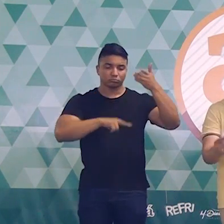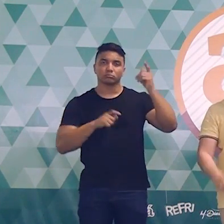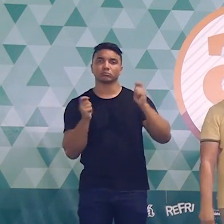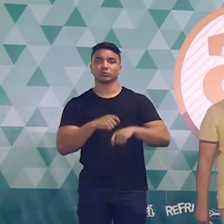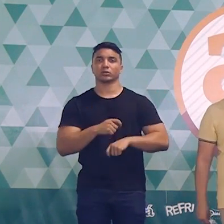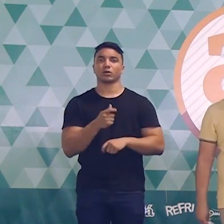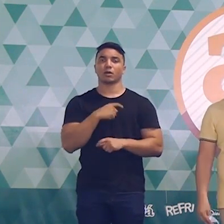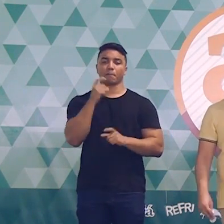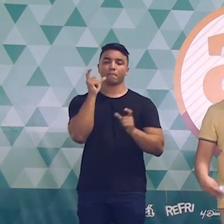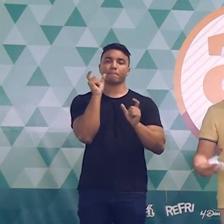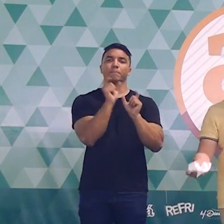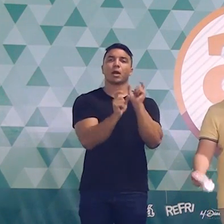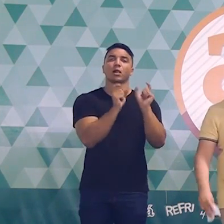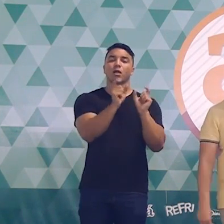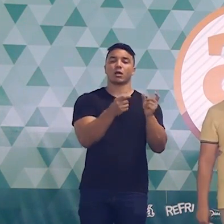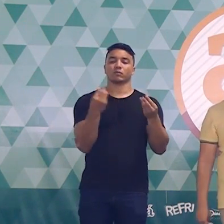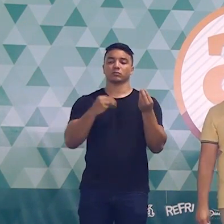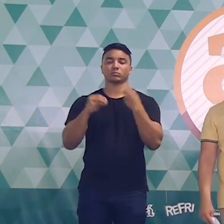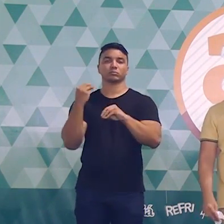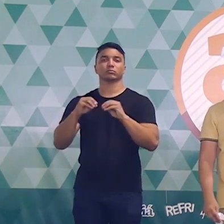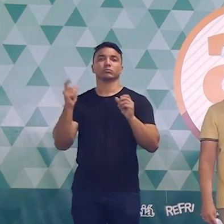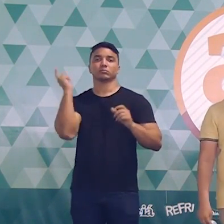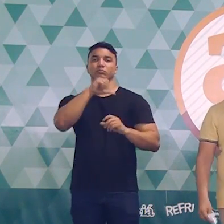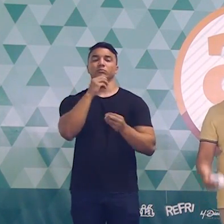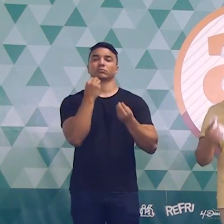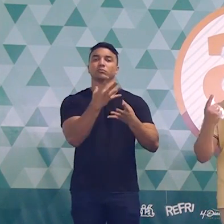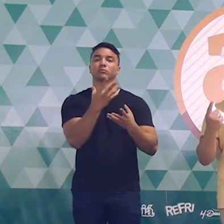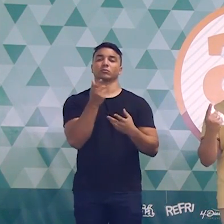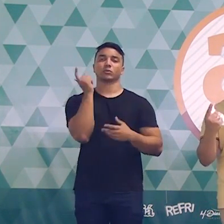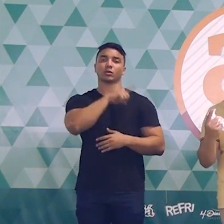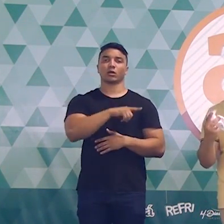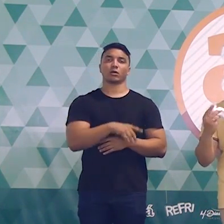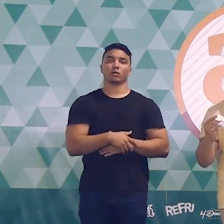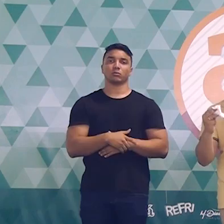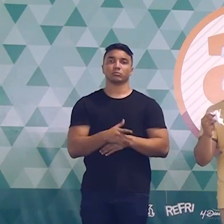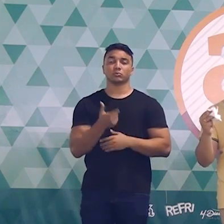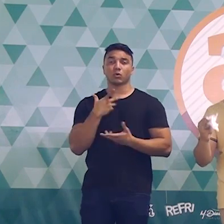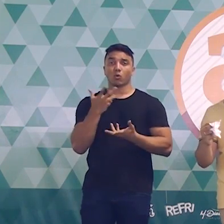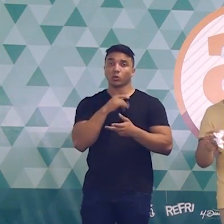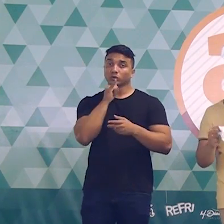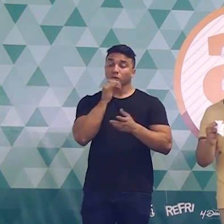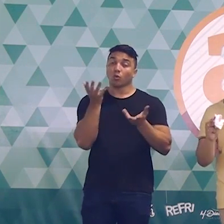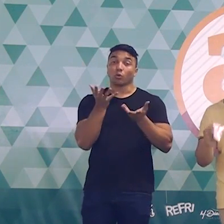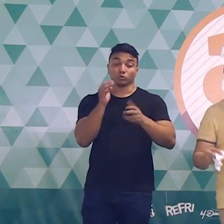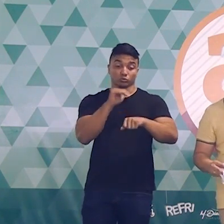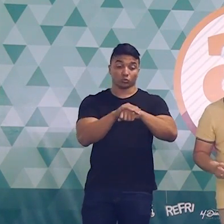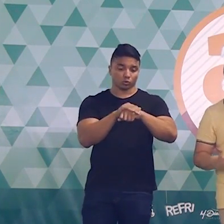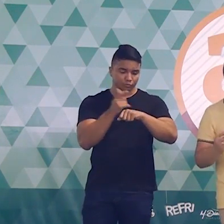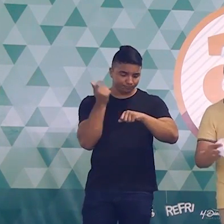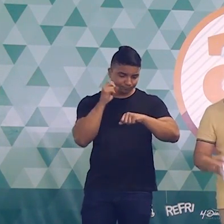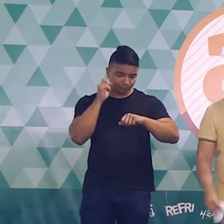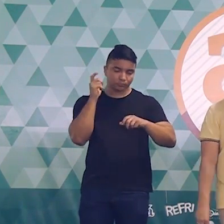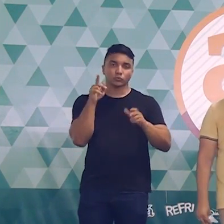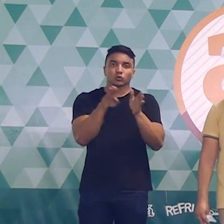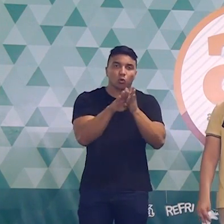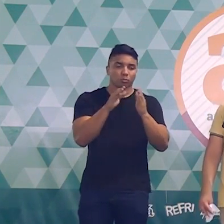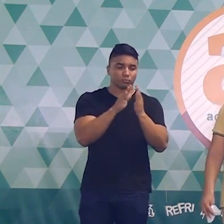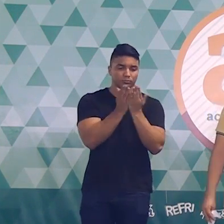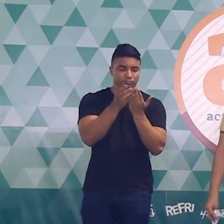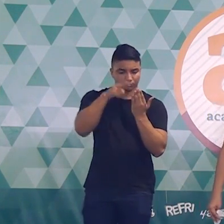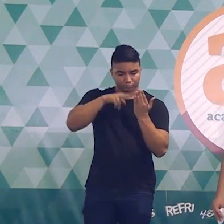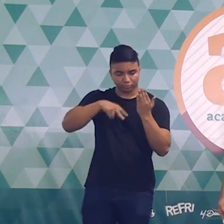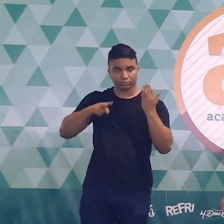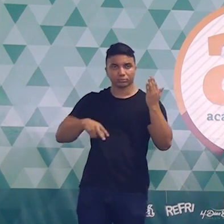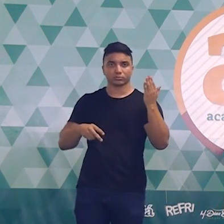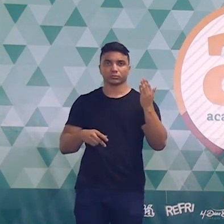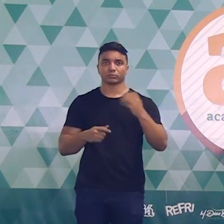para introduzir, palavras para concluir. Numa noite hoje, você pega, não, eu vou ler, esse rapaz está pedindo, ele rodou a quadra